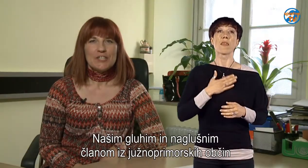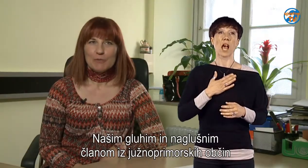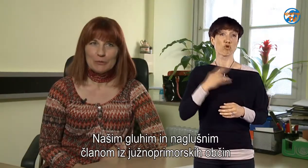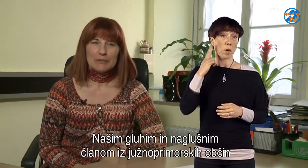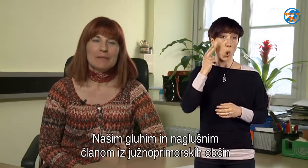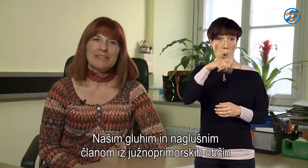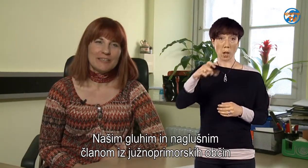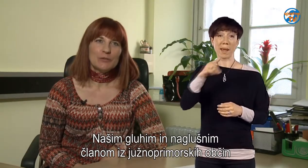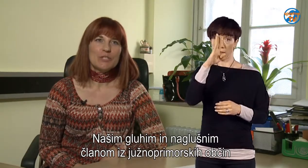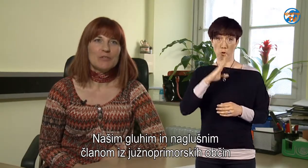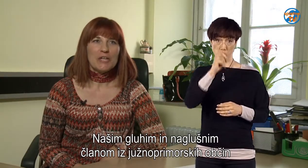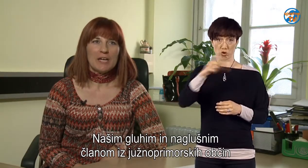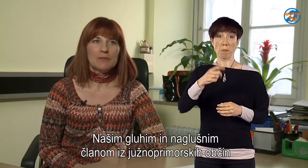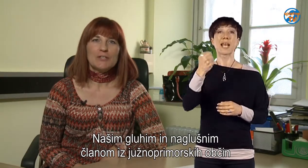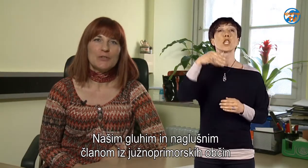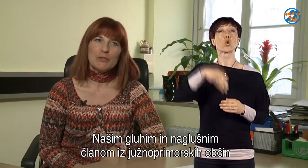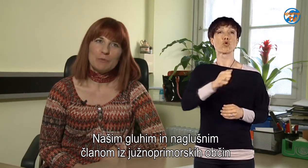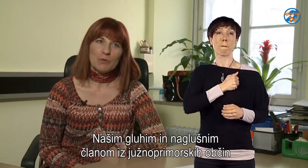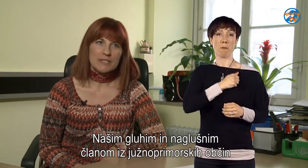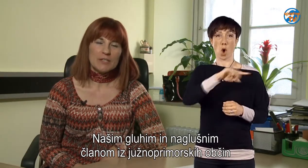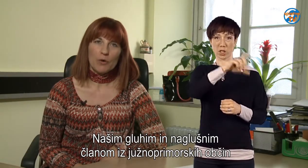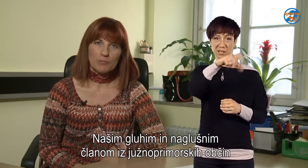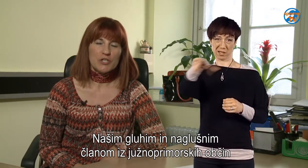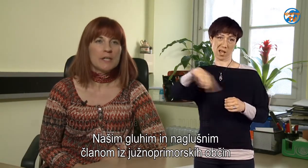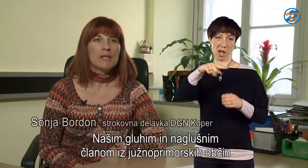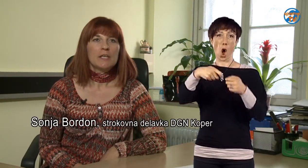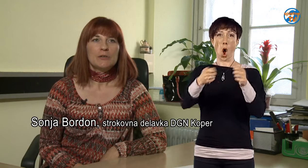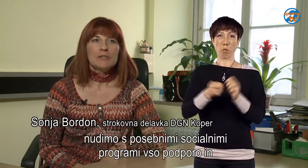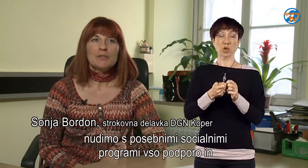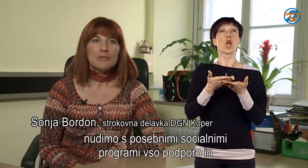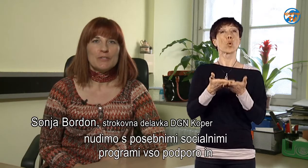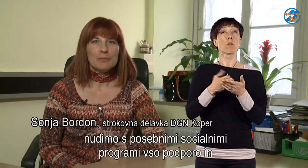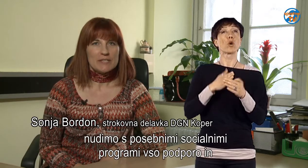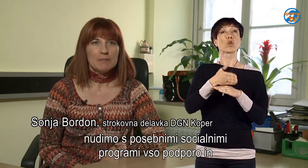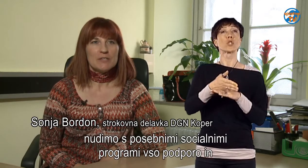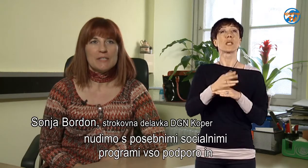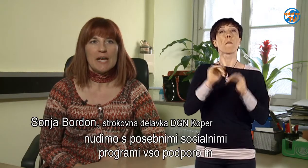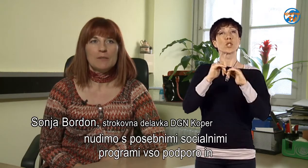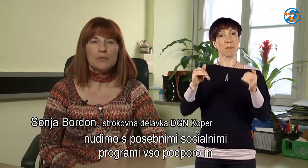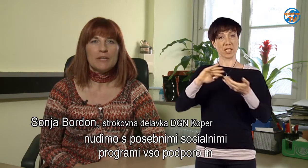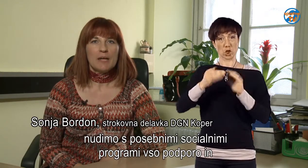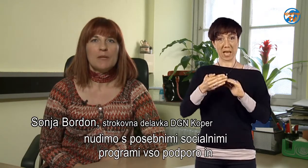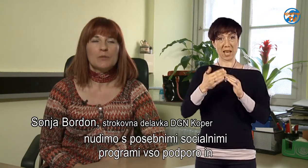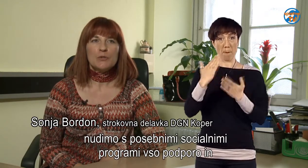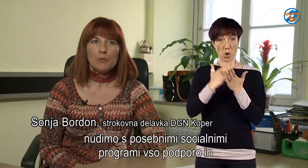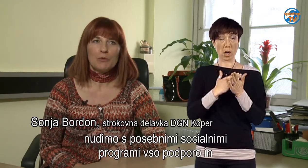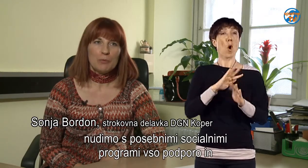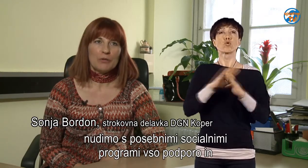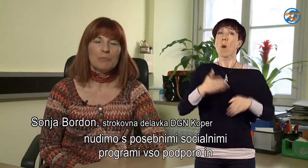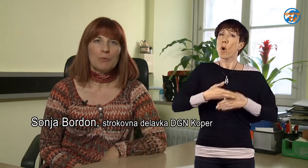Našim gluhim in naglušnim članom iz južnoprimorskih občin nudimo skozi posebne socialne programe vso podporo in